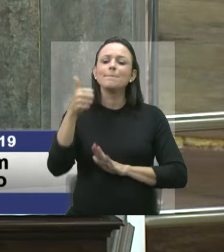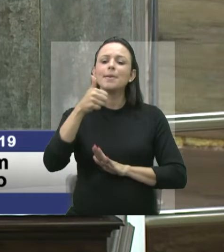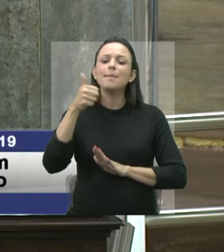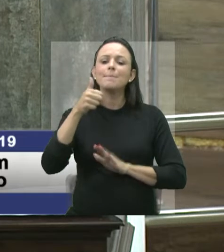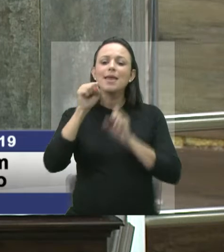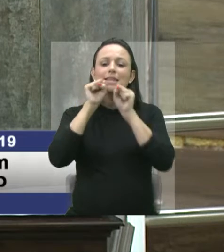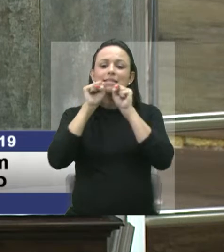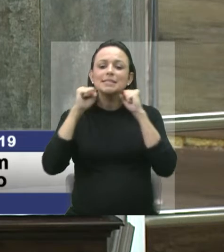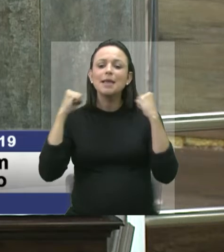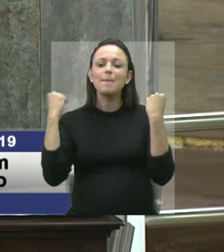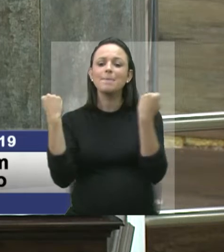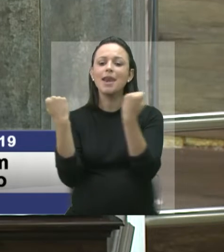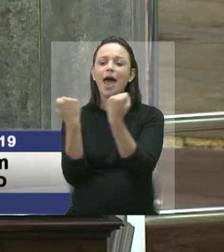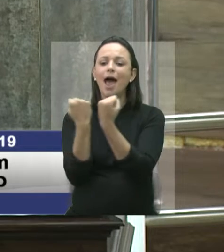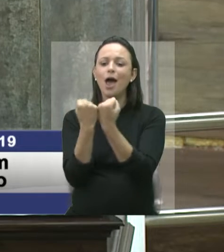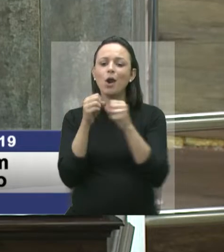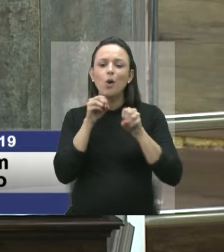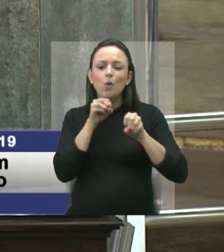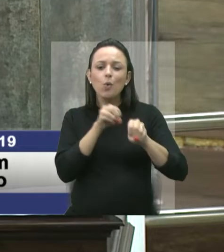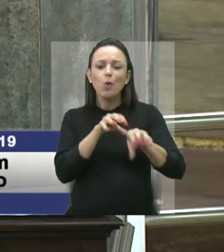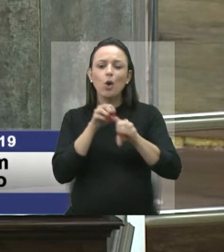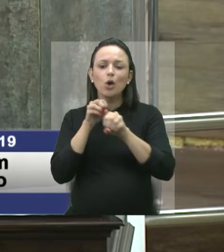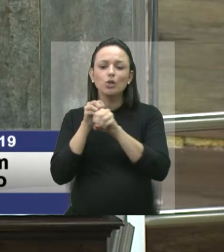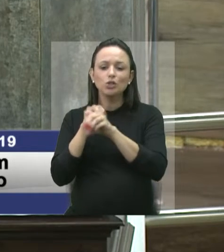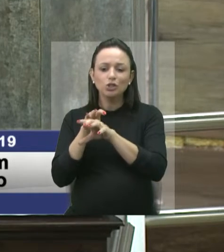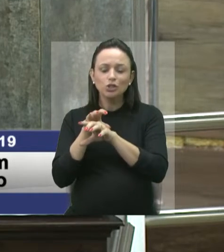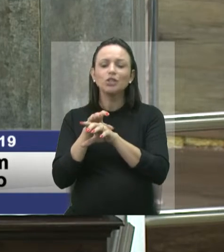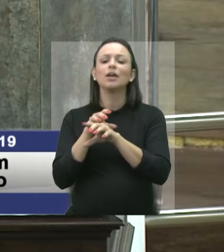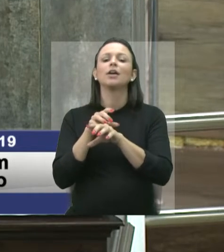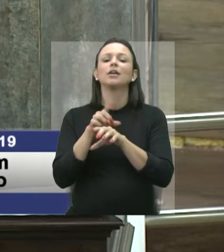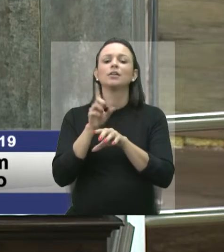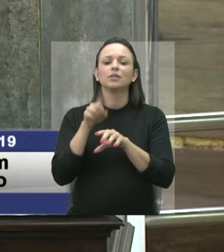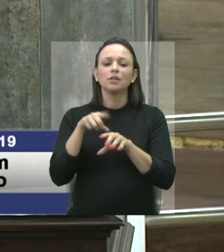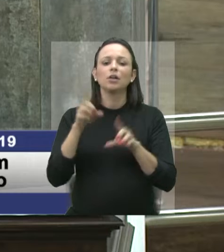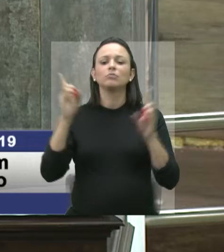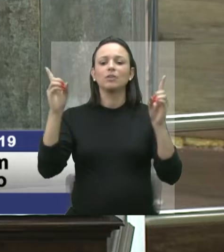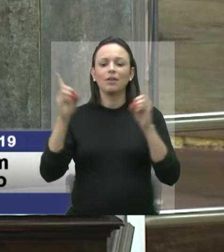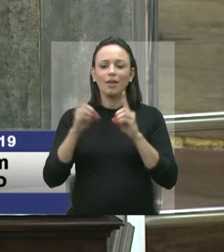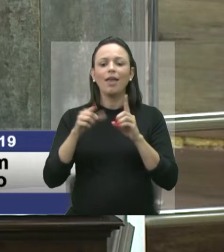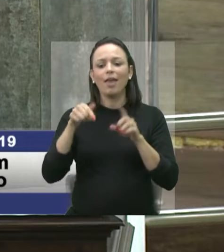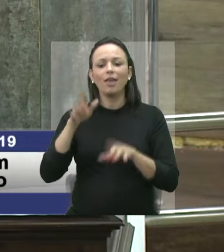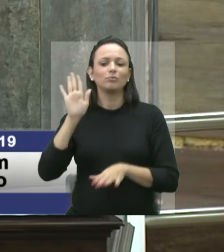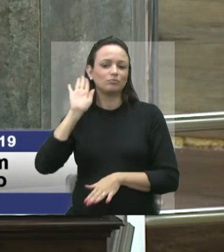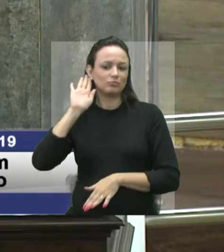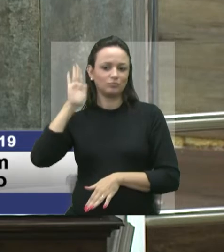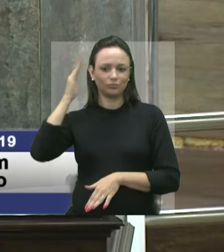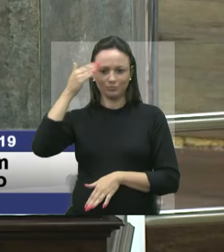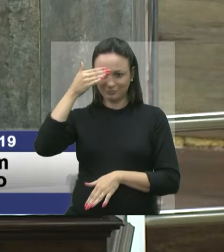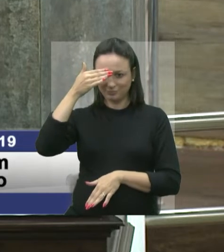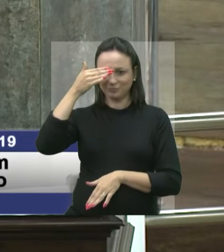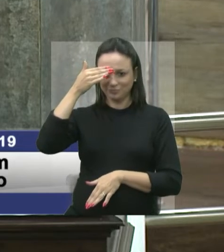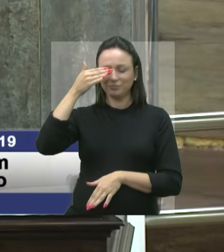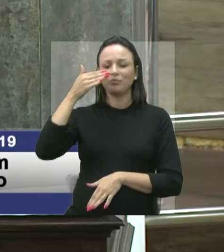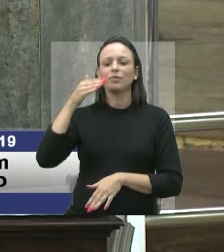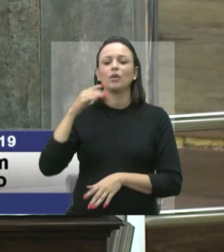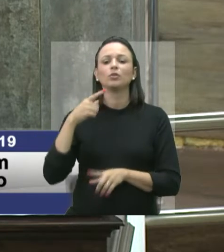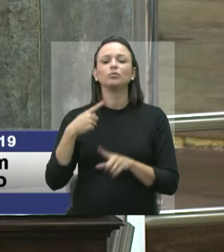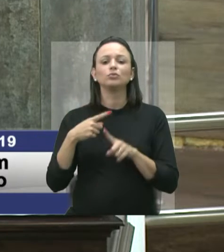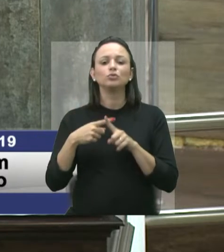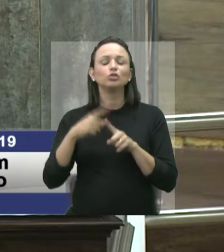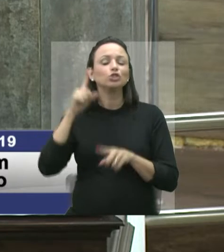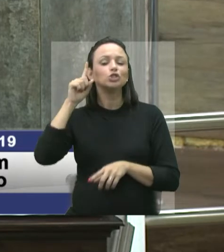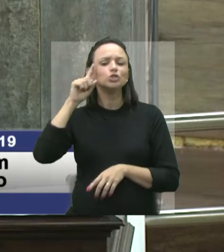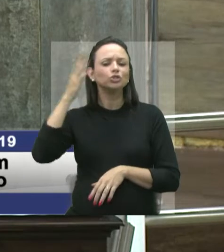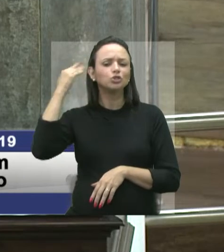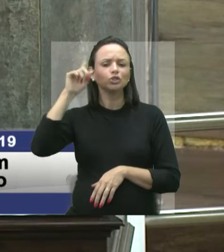Brasileiro de Educação do Deficiente Audiovisual, SEDAV, ocorrido na